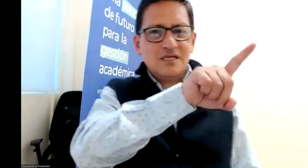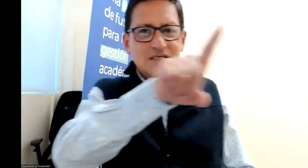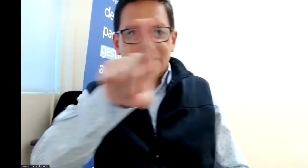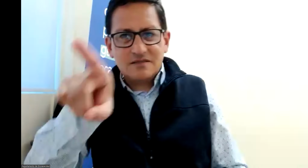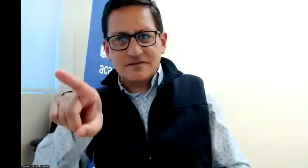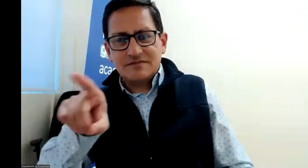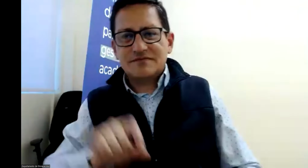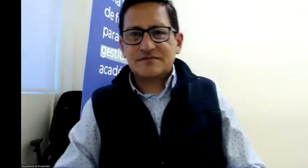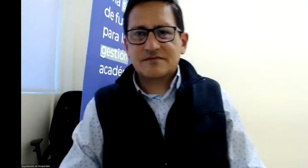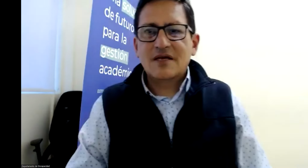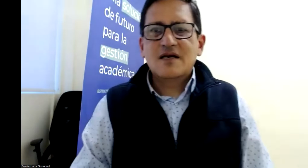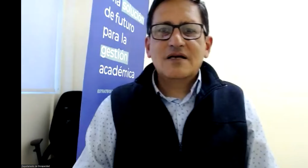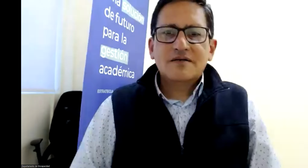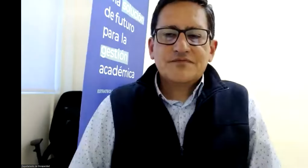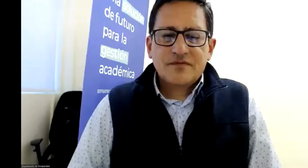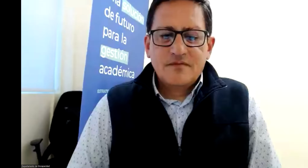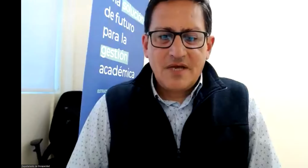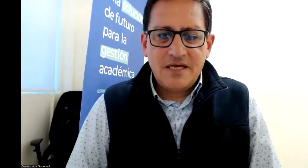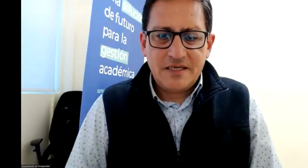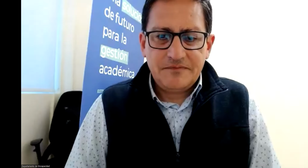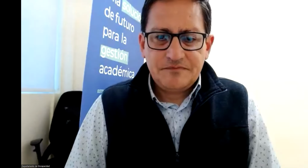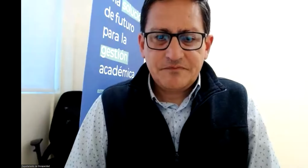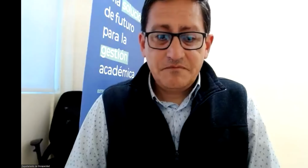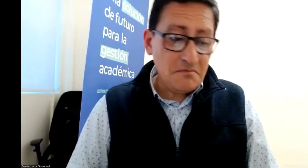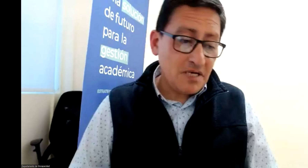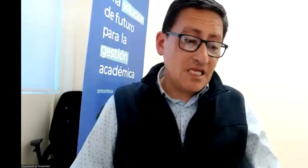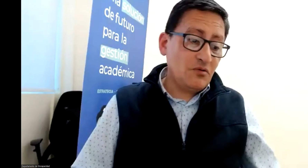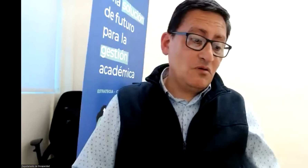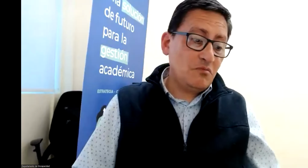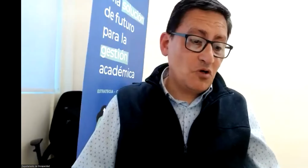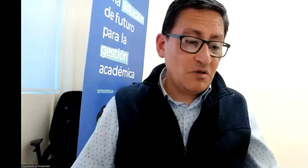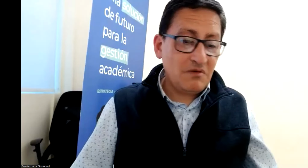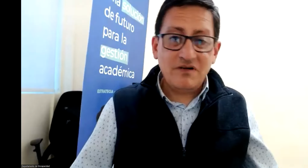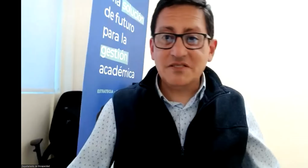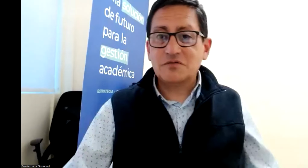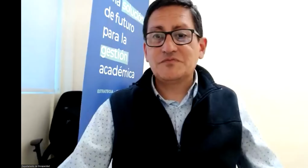quiénes hay ahí está ahí tenemos los pronombres más básicos